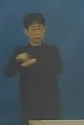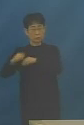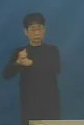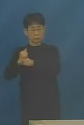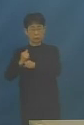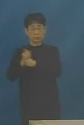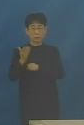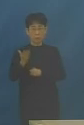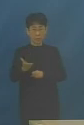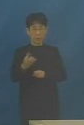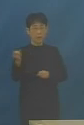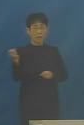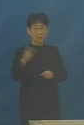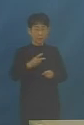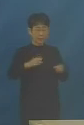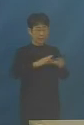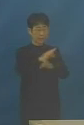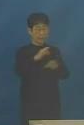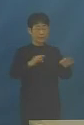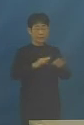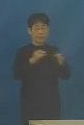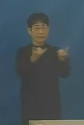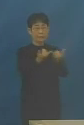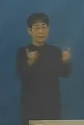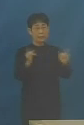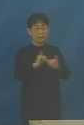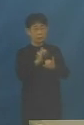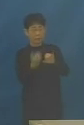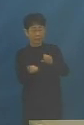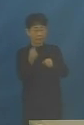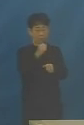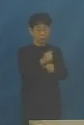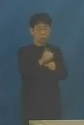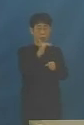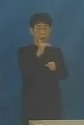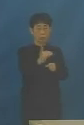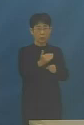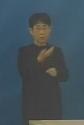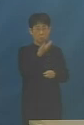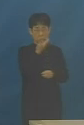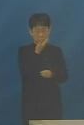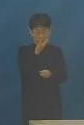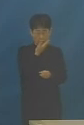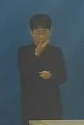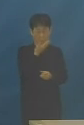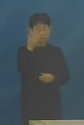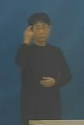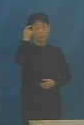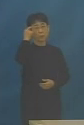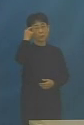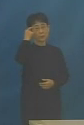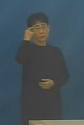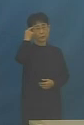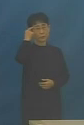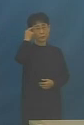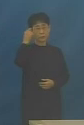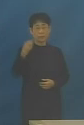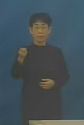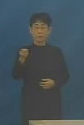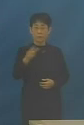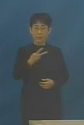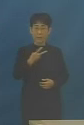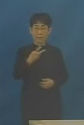あわせまして経済社会を立て直していくことが重要であろうかと思いますまた個別の